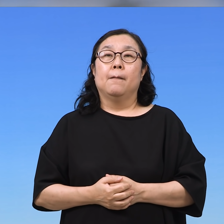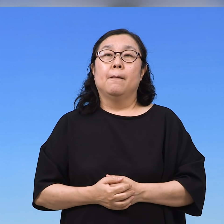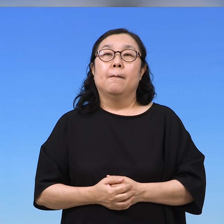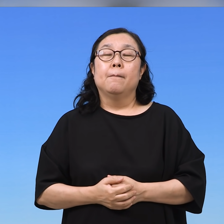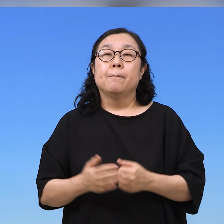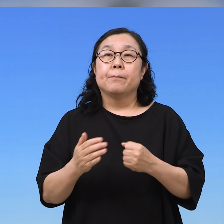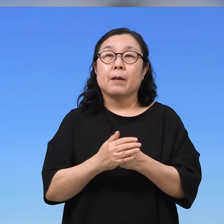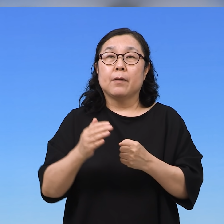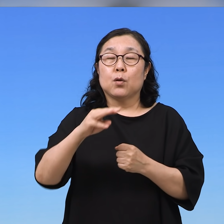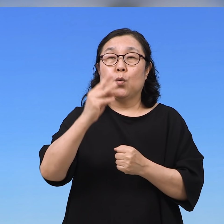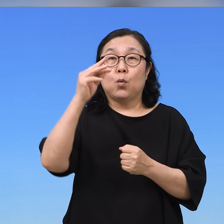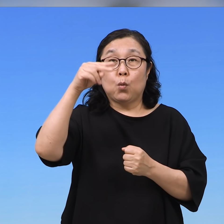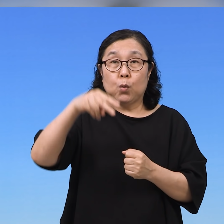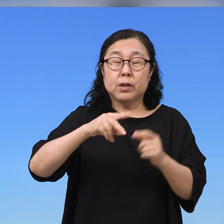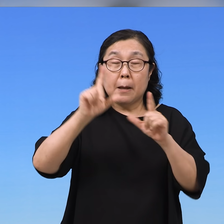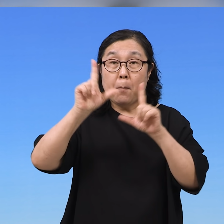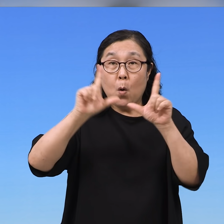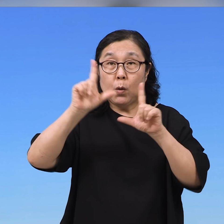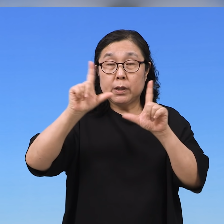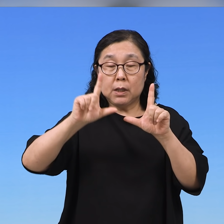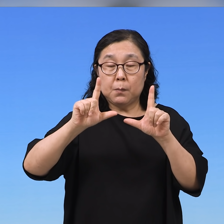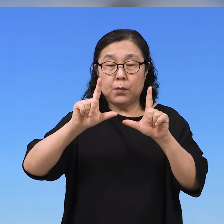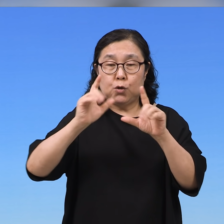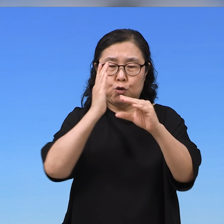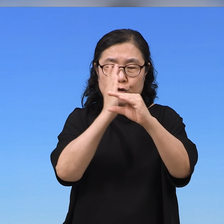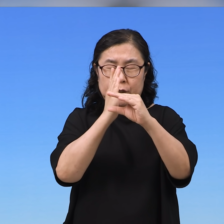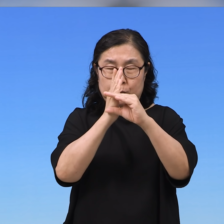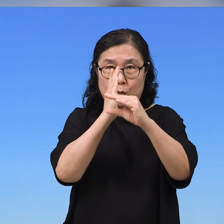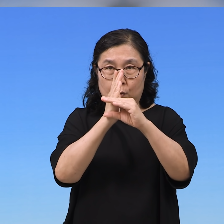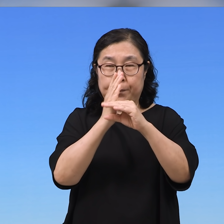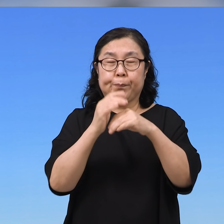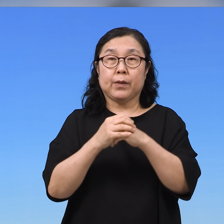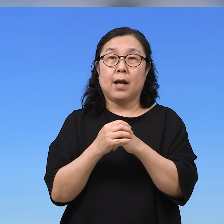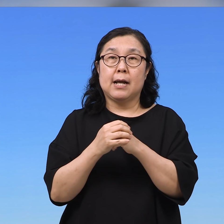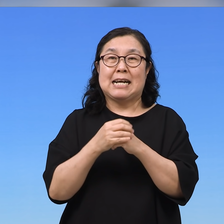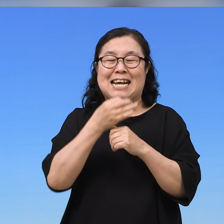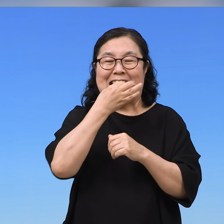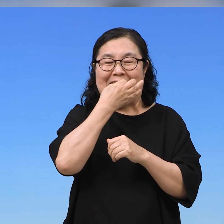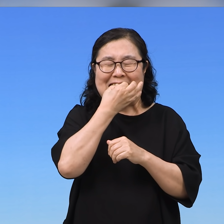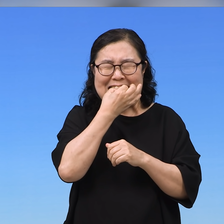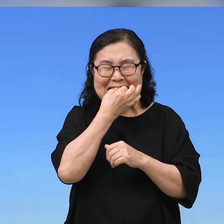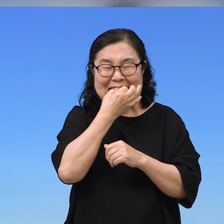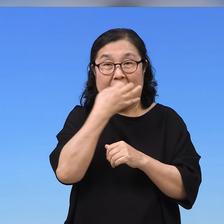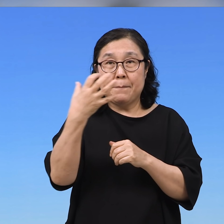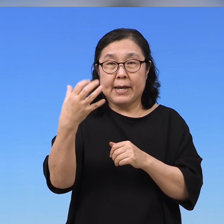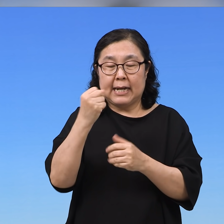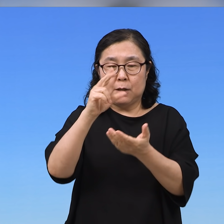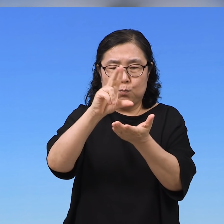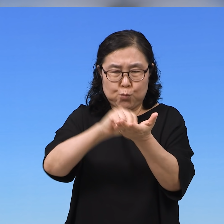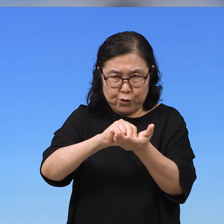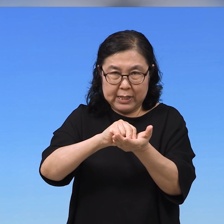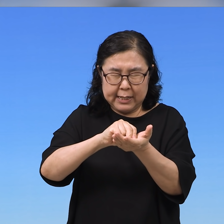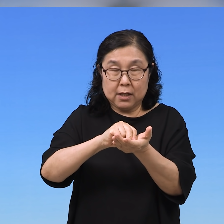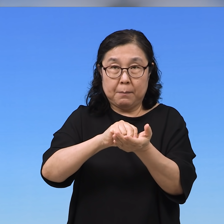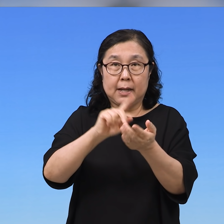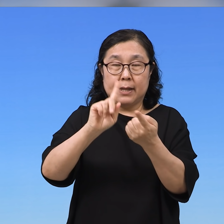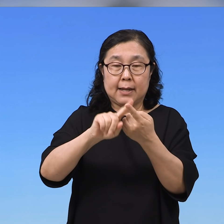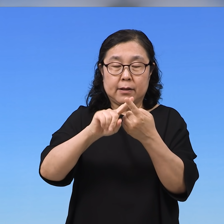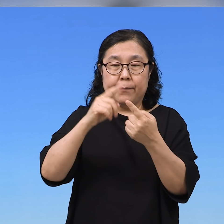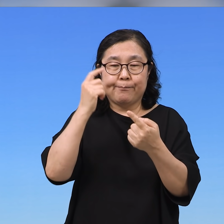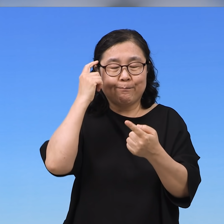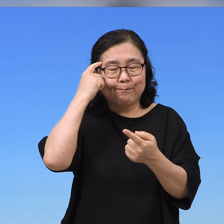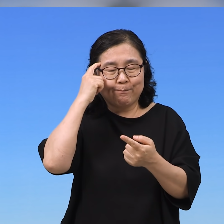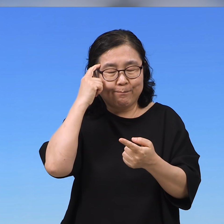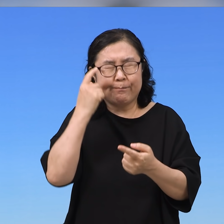그래서 저는 오늘 그 롯의 이 모습을 포인트로 해가지고 이 탐욕이 가진 문제점에 대해서 좀 살펴보려고